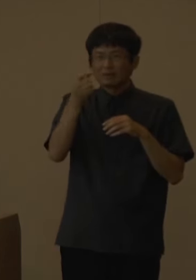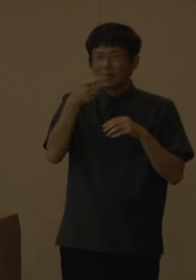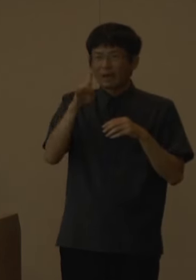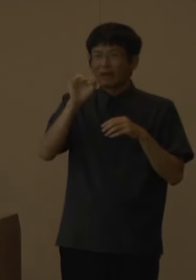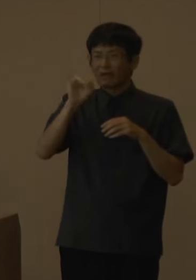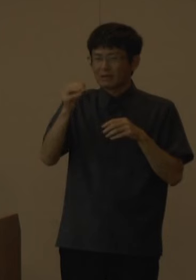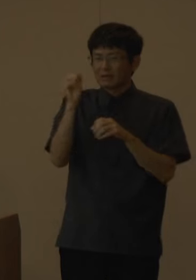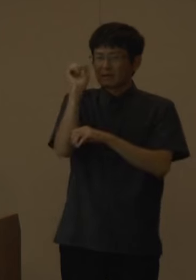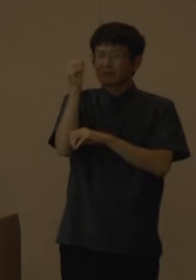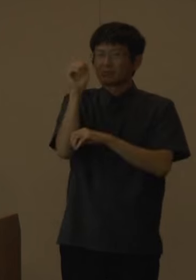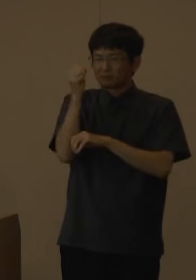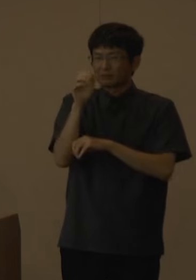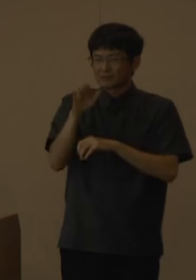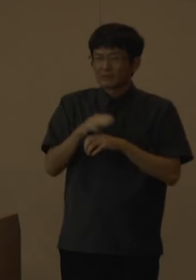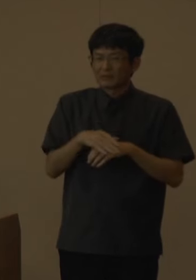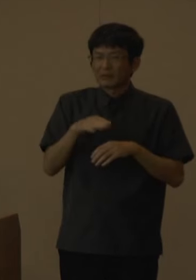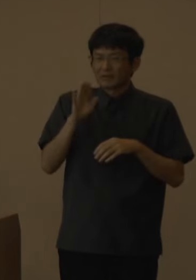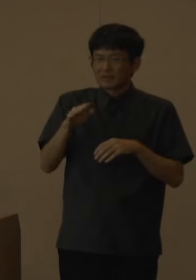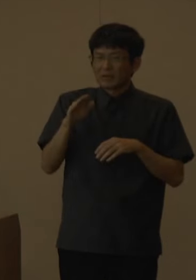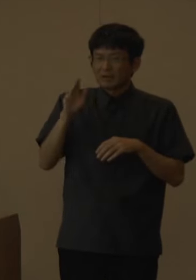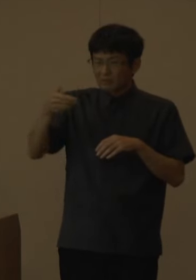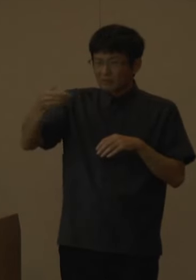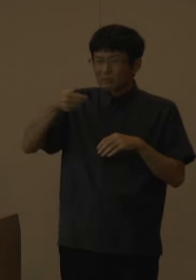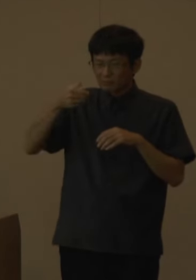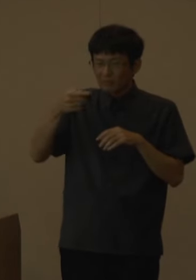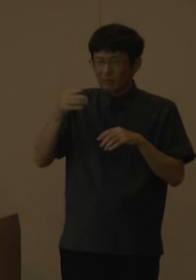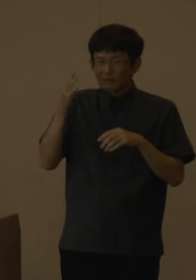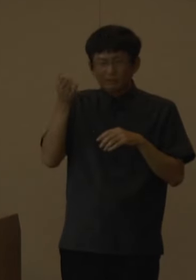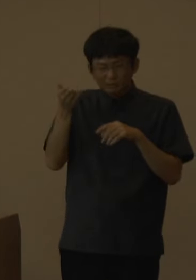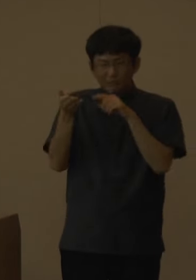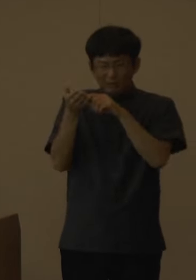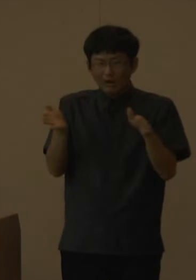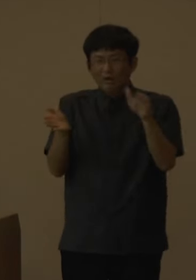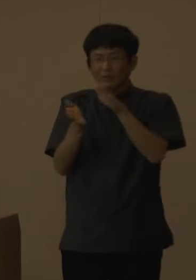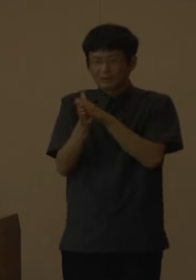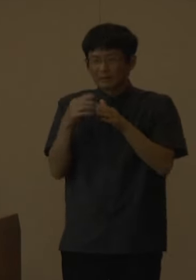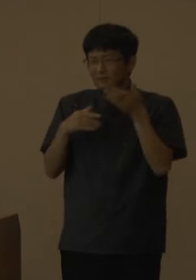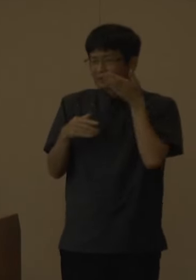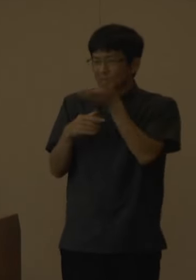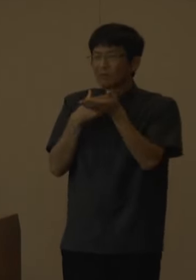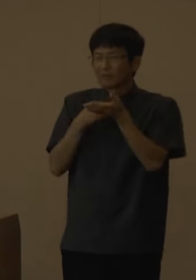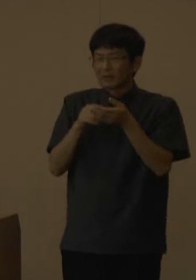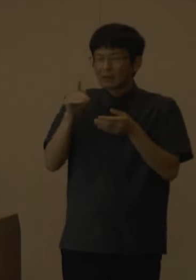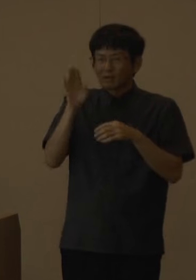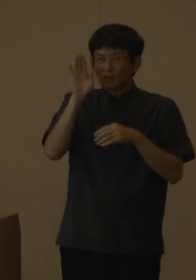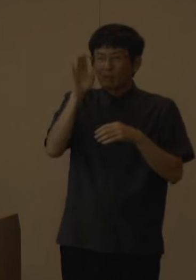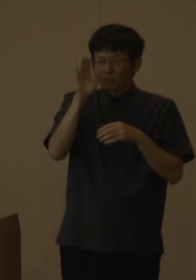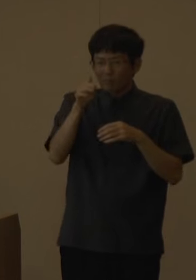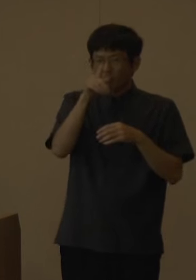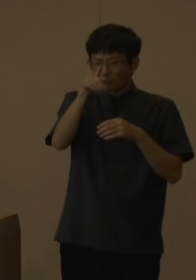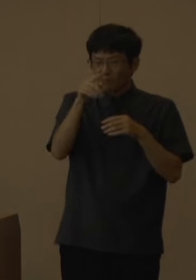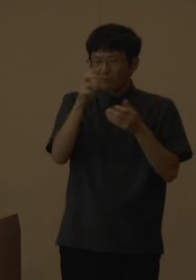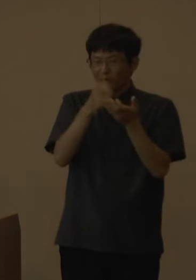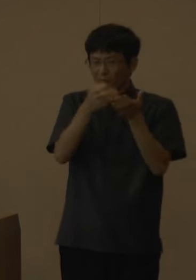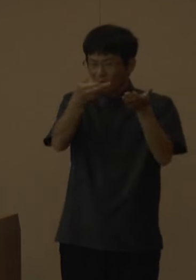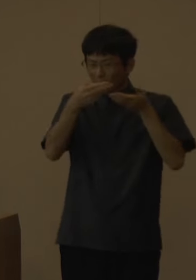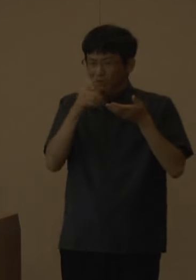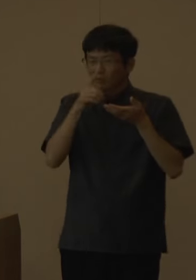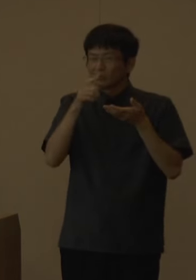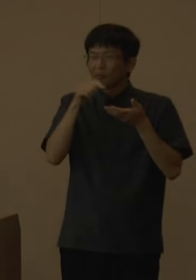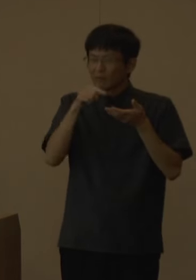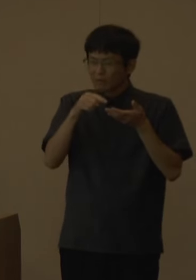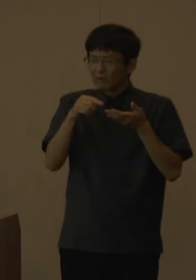産経新聞の大竹です。はい、今の質問に関連してなんですけど、はい、その今後適用を検討するというのは私もちょっと法律